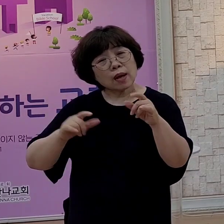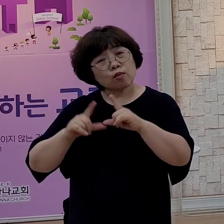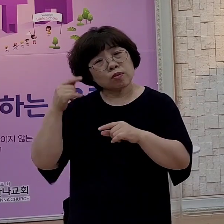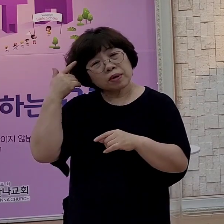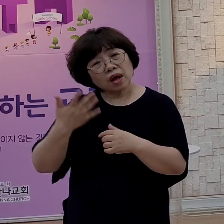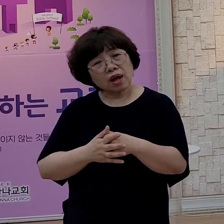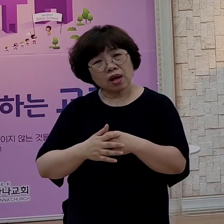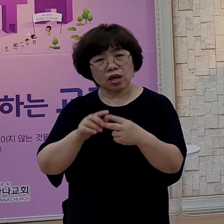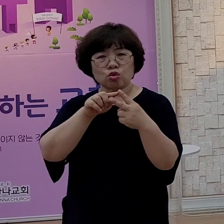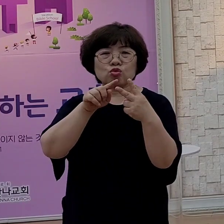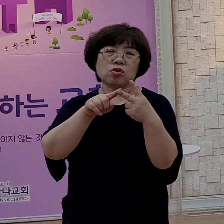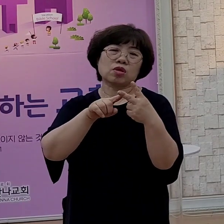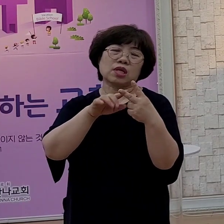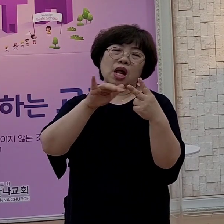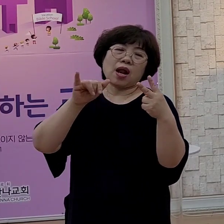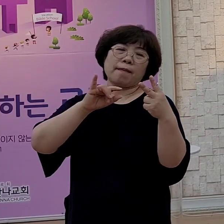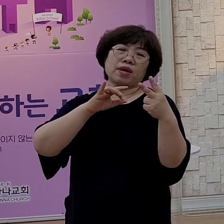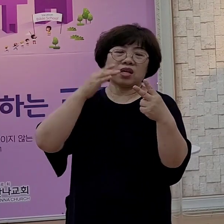두 사람이 지혜롭다.